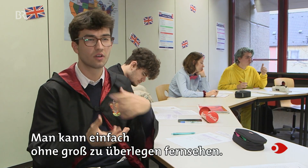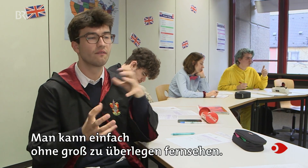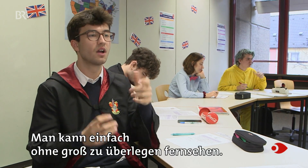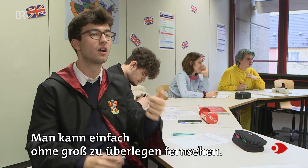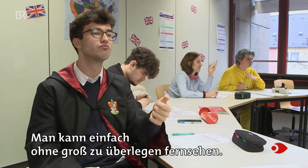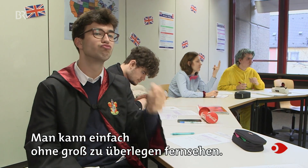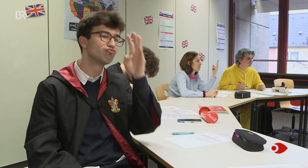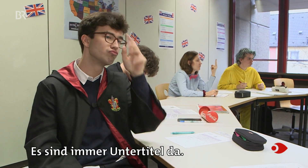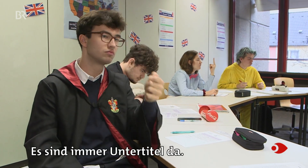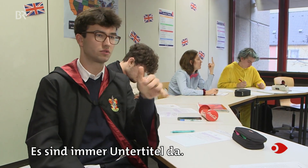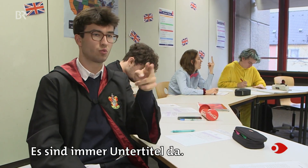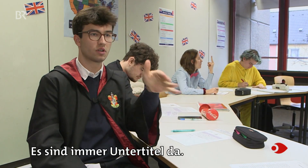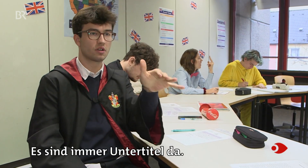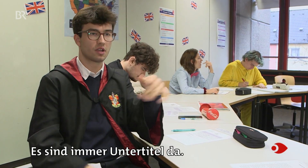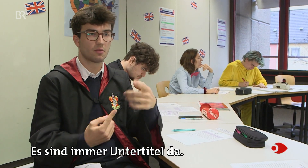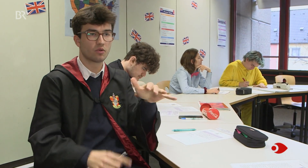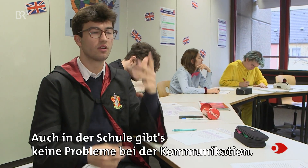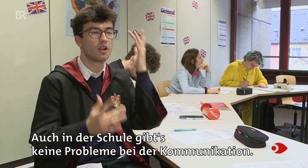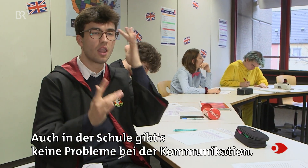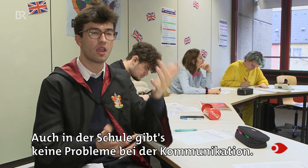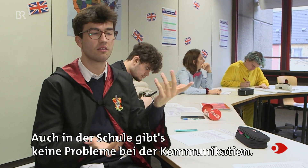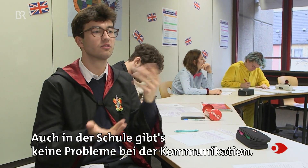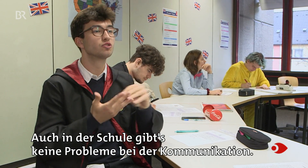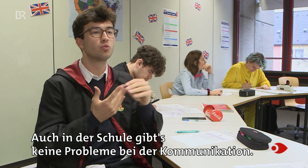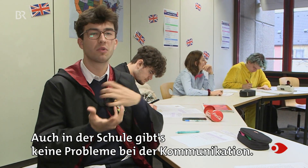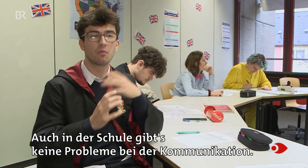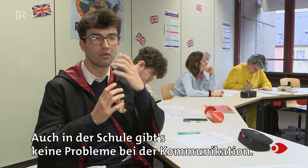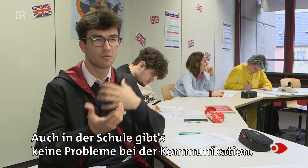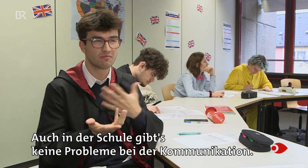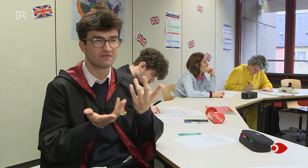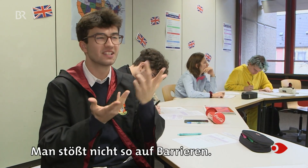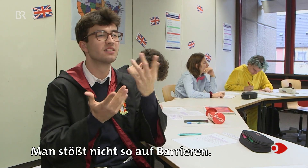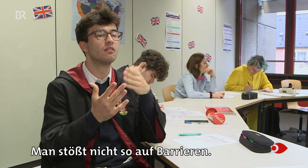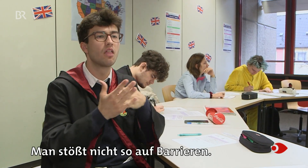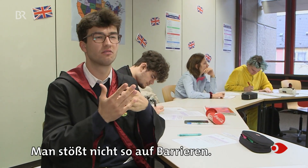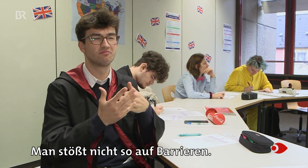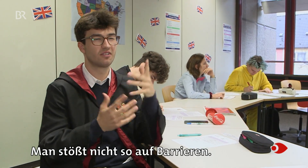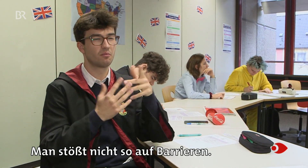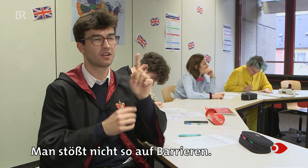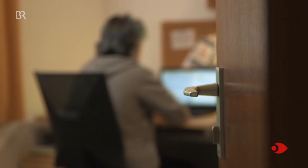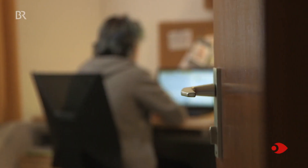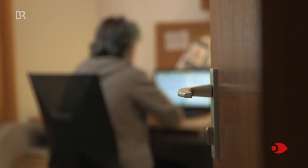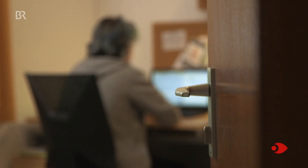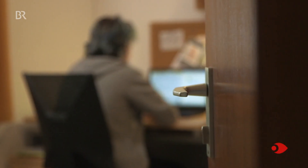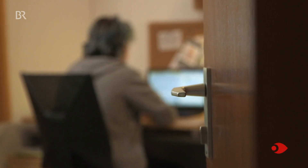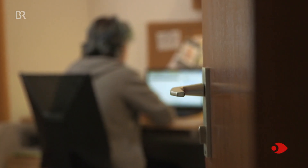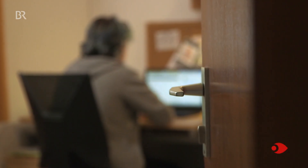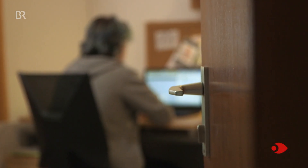überlegen fernsehen. Es sind immer Untertitel da. Auch in der Schule gibt es keine Probleme bei der Kommunikation. Man stößt nicht so auf Barrieren.